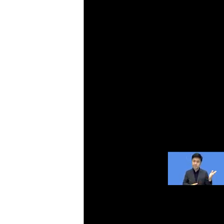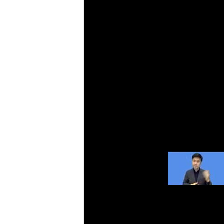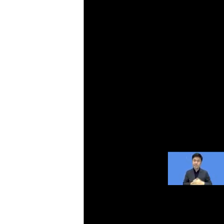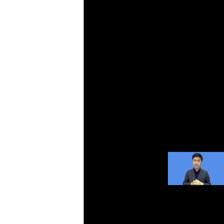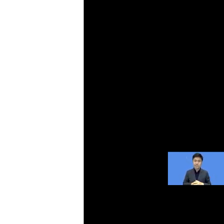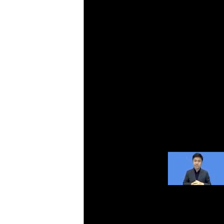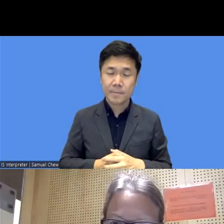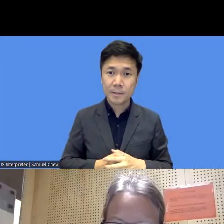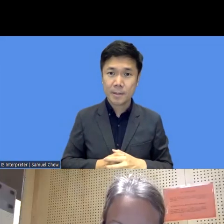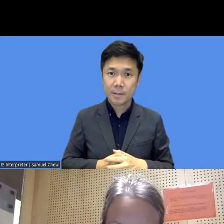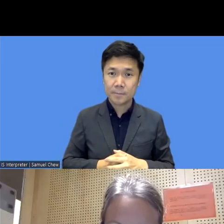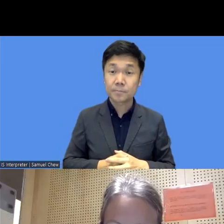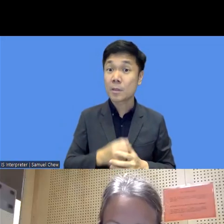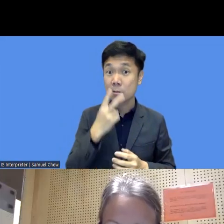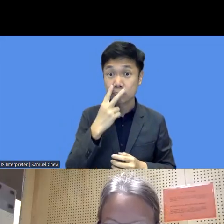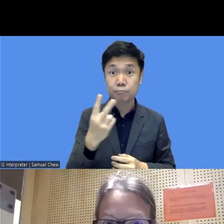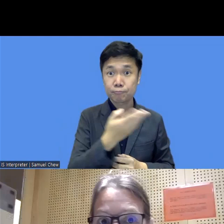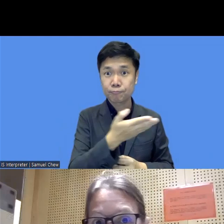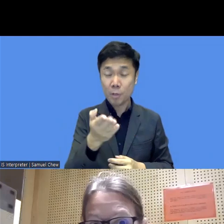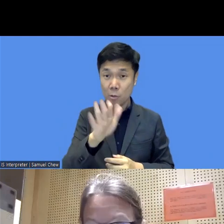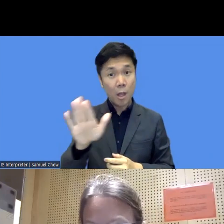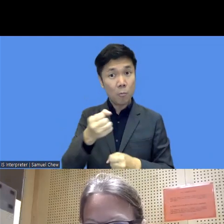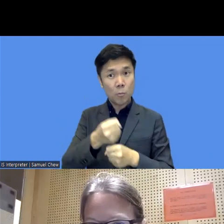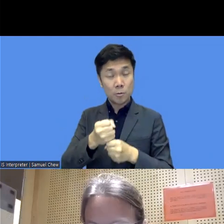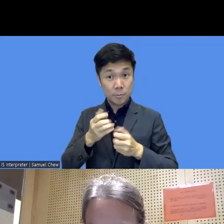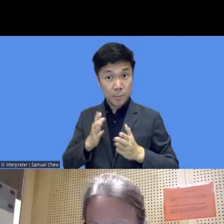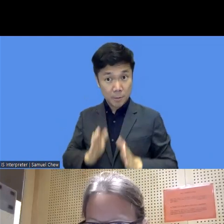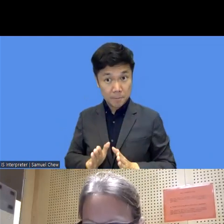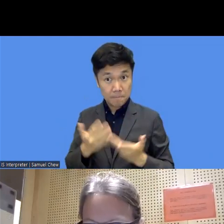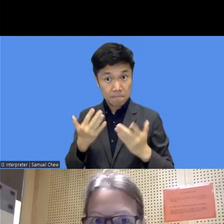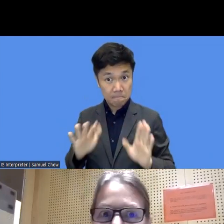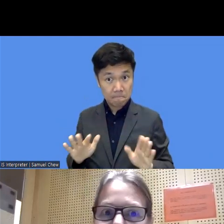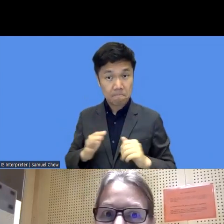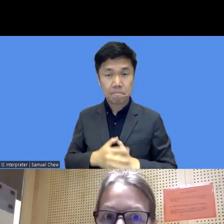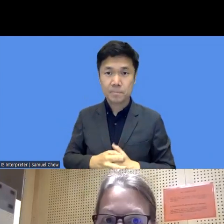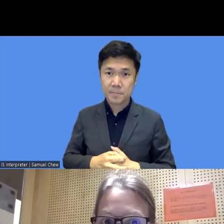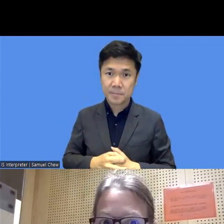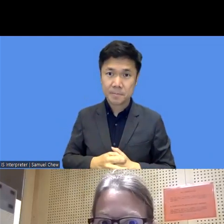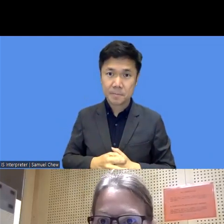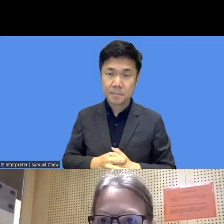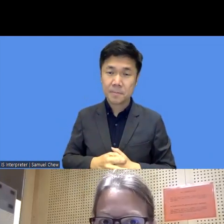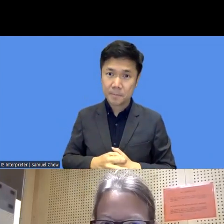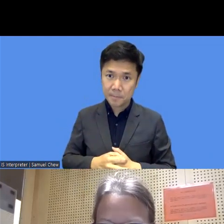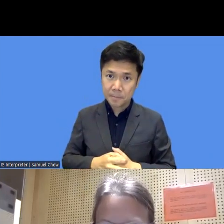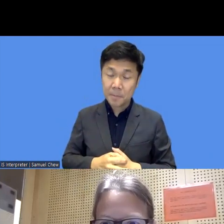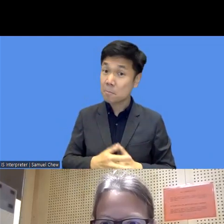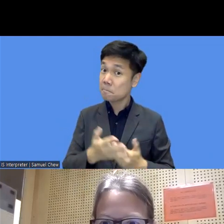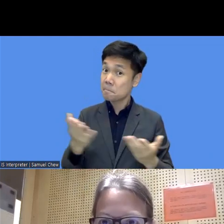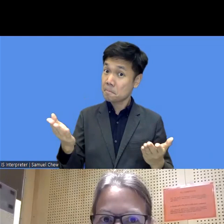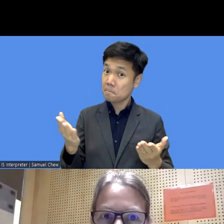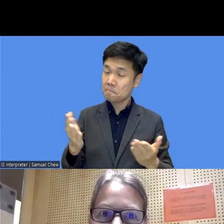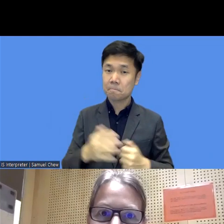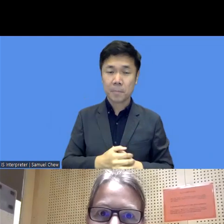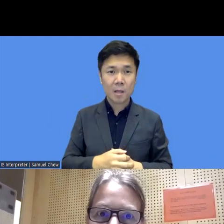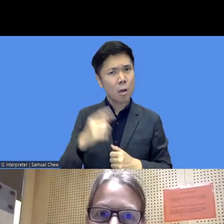ahora, algunos de ustedes tienen experiencia en trabajando con esos problemas, pero la mayoría de ustedes